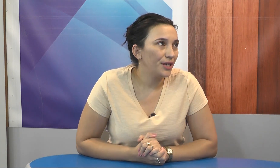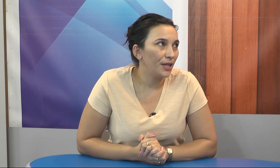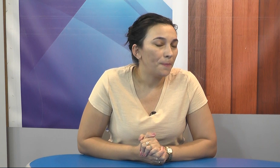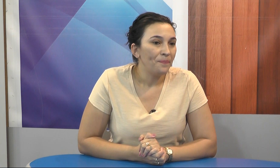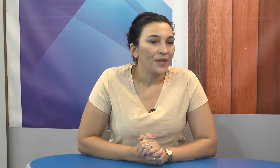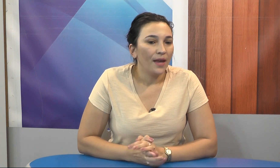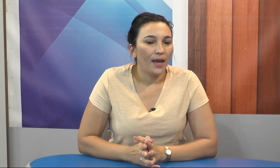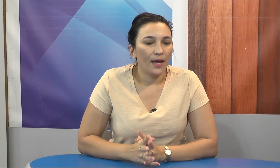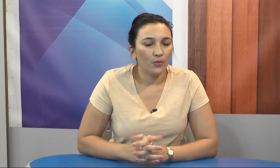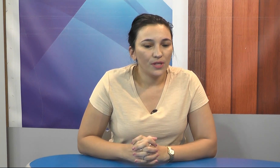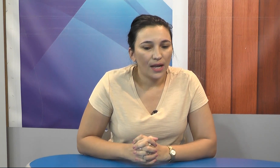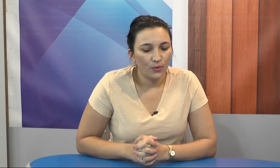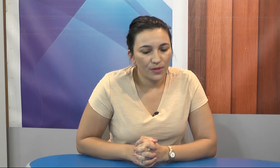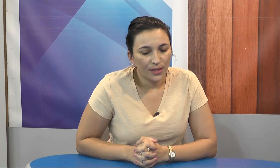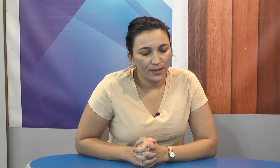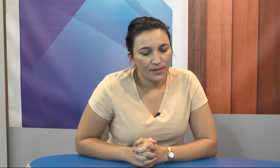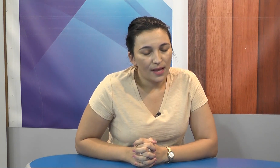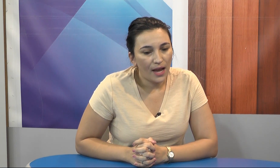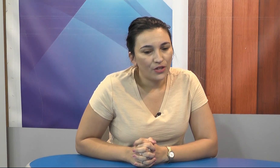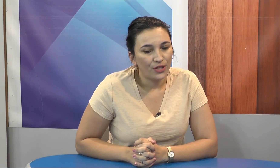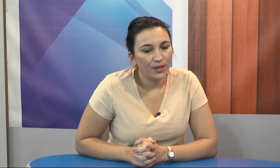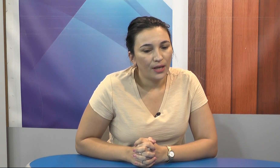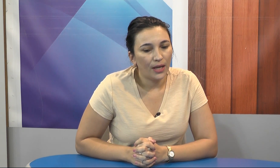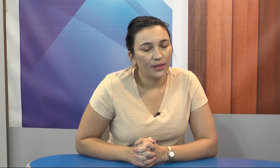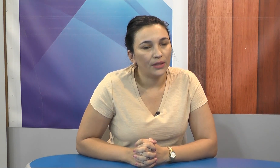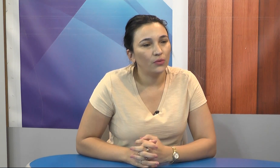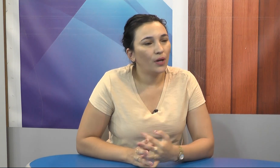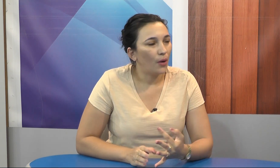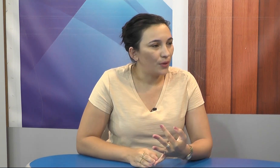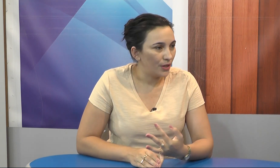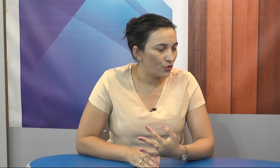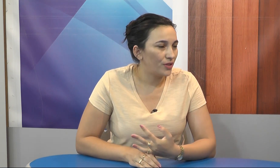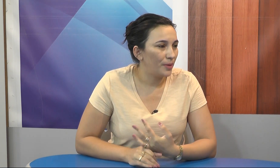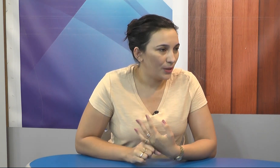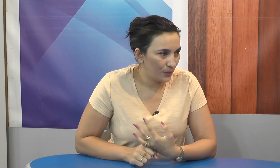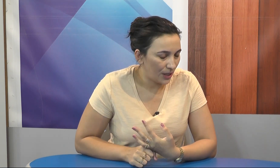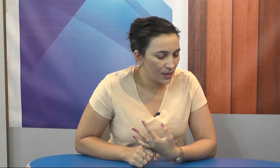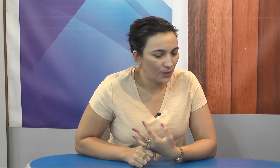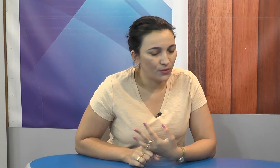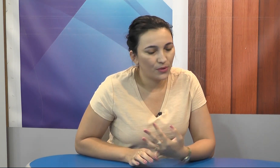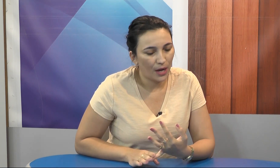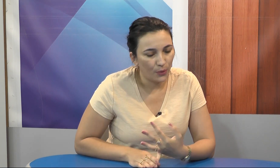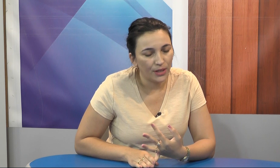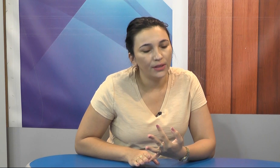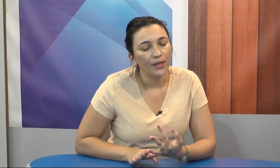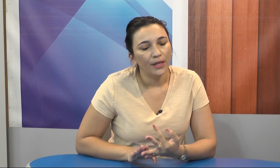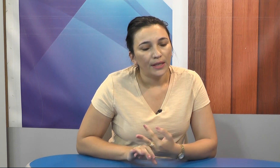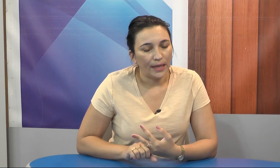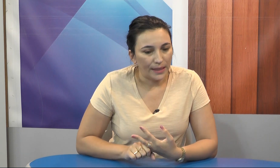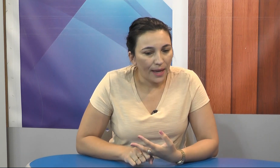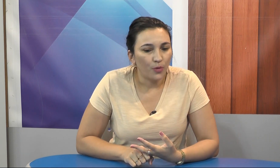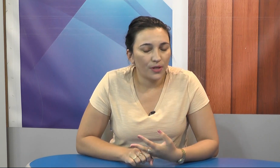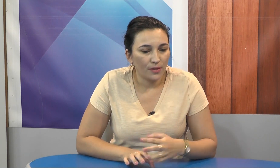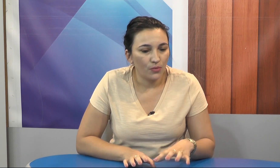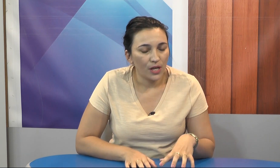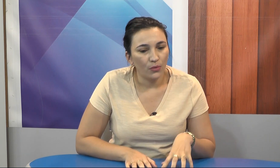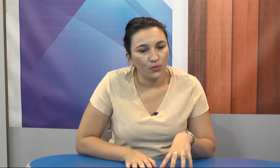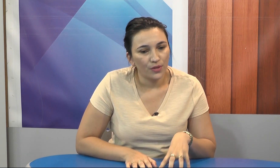porque os alunos aqui na cidade, tanto o Cauã, que eu já trabalhei com 3 alunos, o Cauã e a Débora, que são os alunos